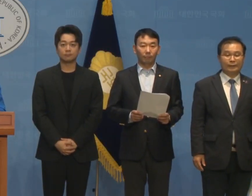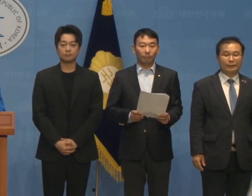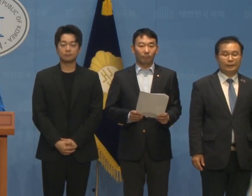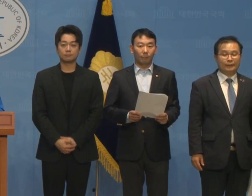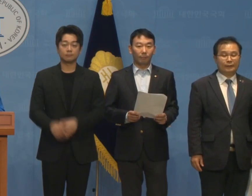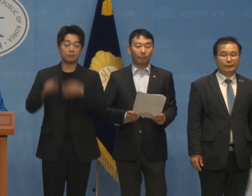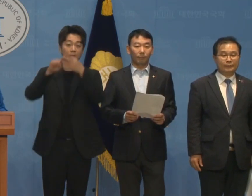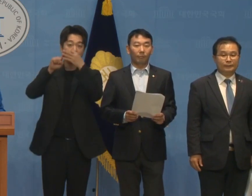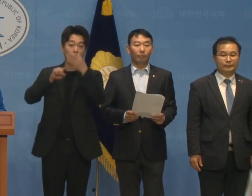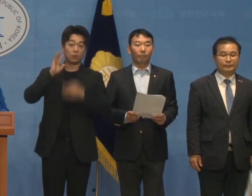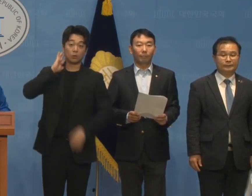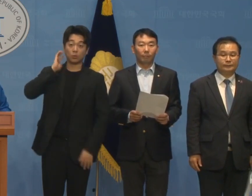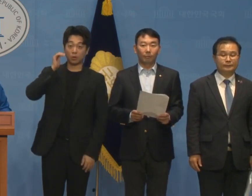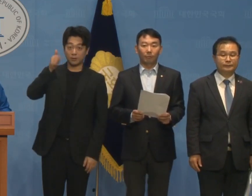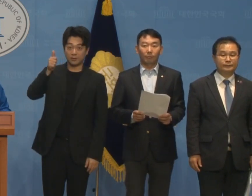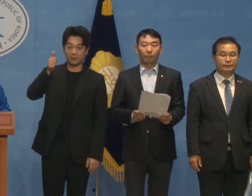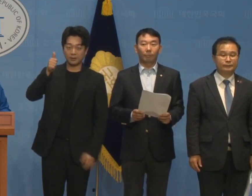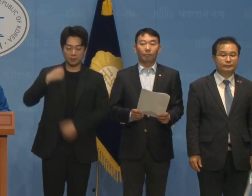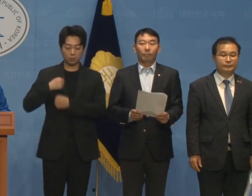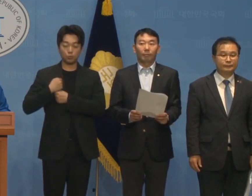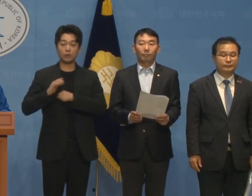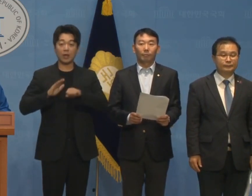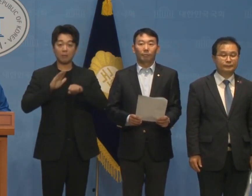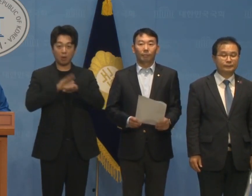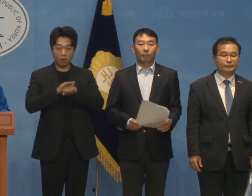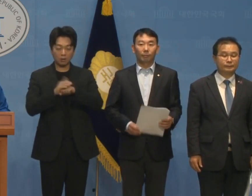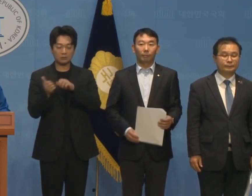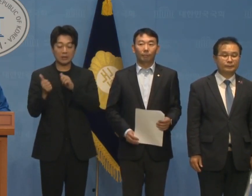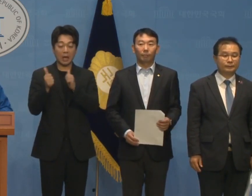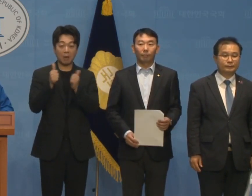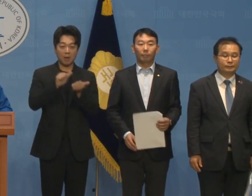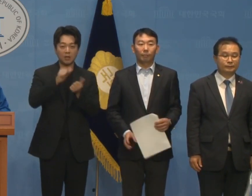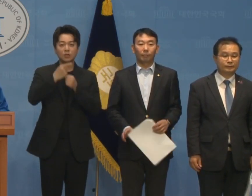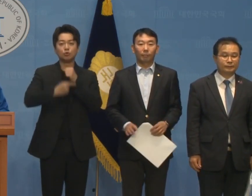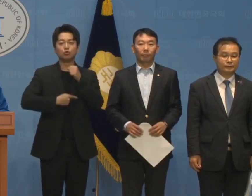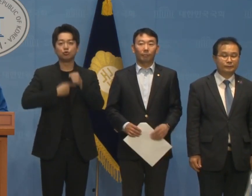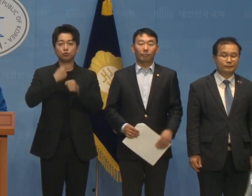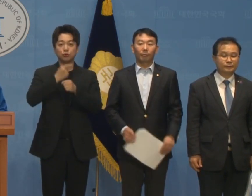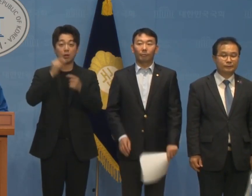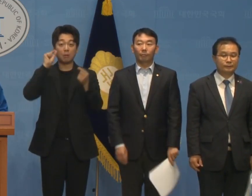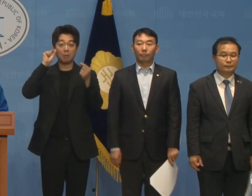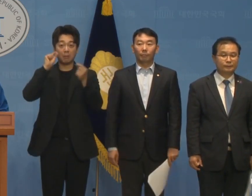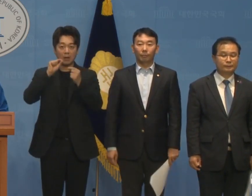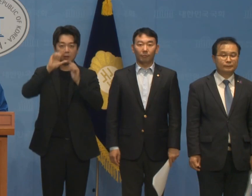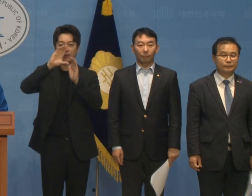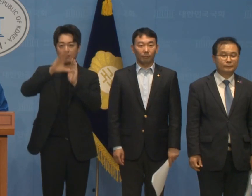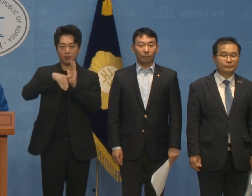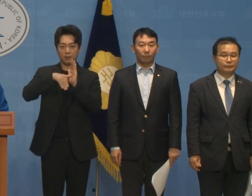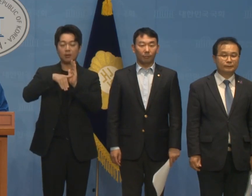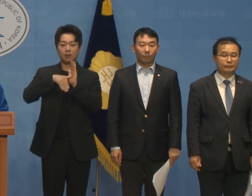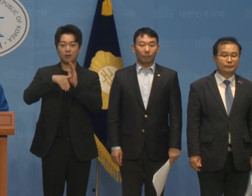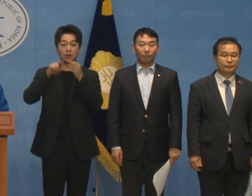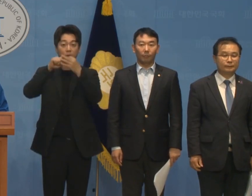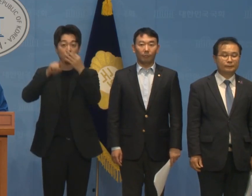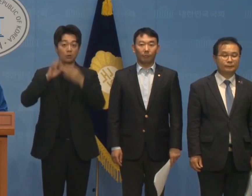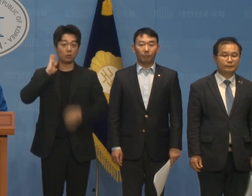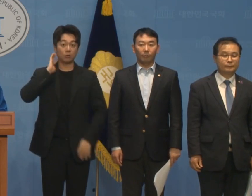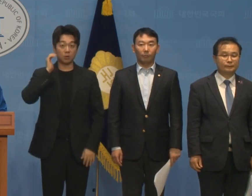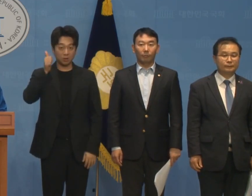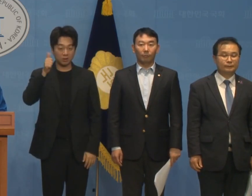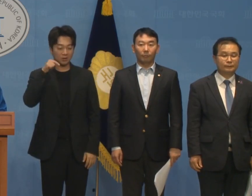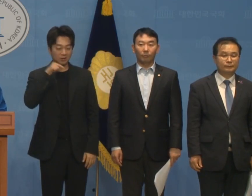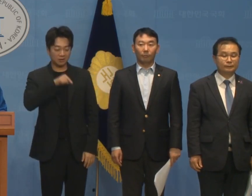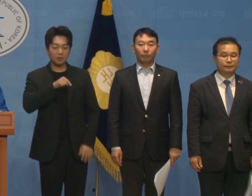윤석열 대통령이 순직 해병 순직 1주기를 앞두고 또다시 해병대원 특검법에